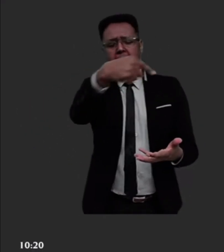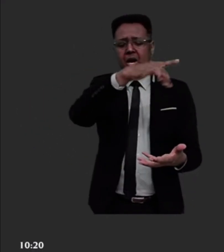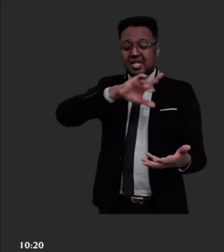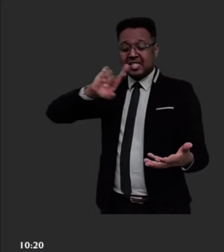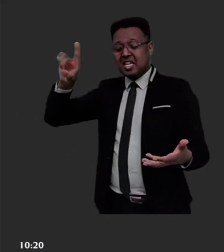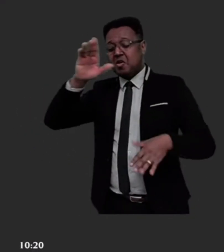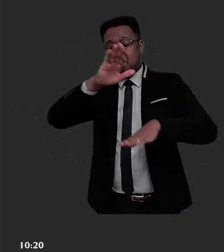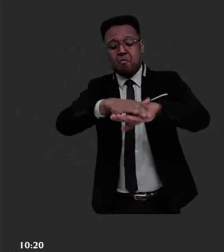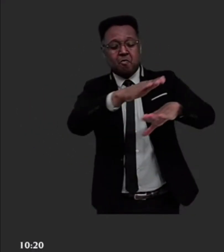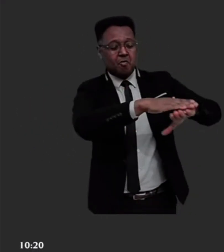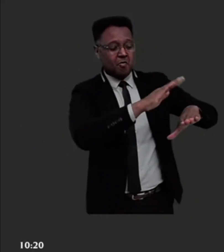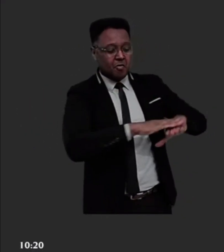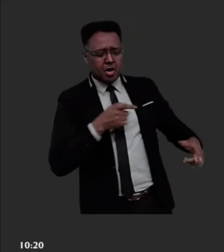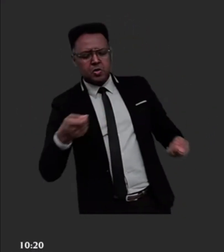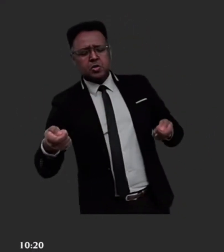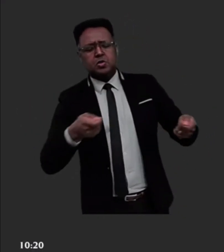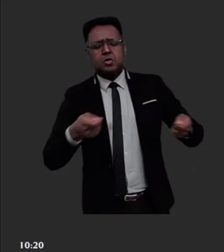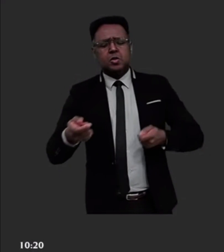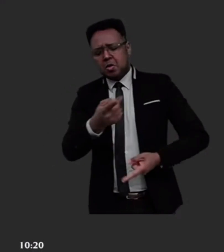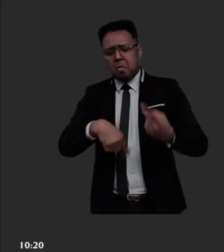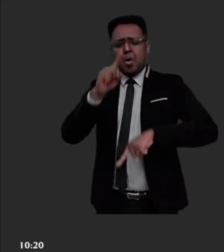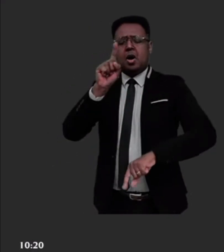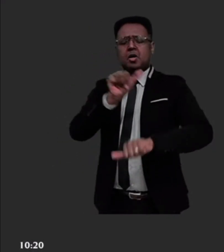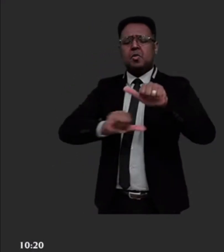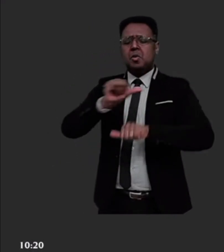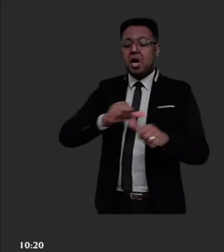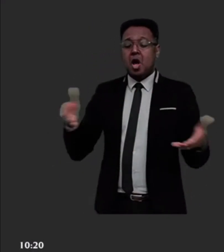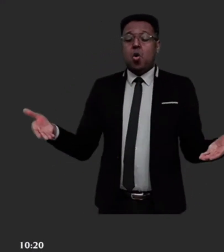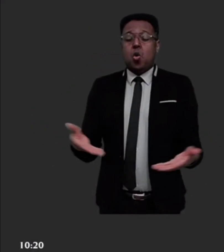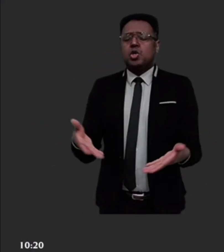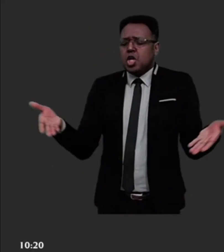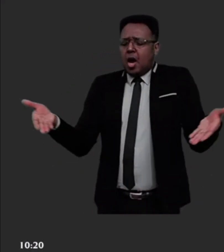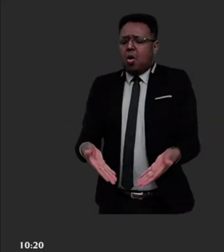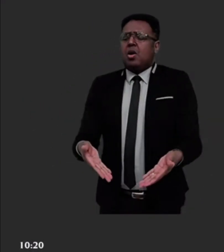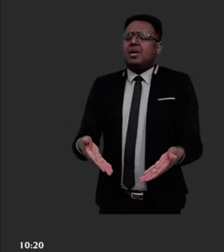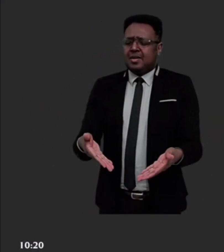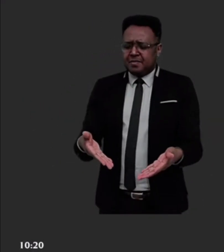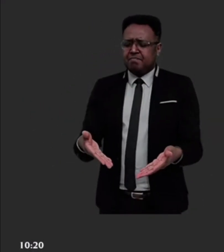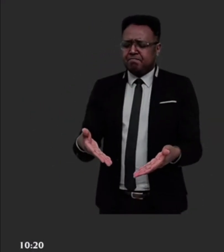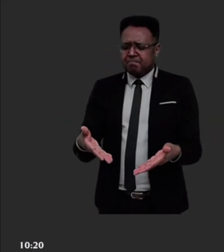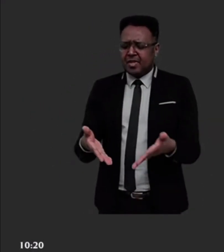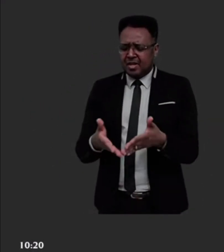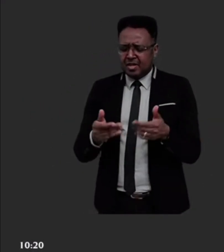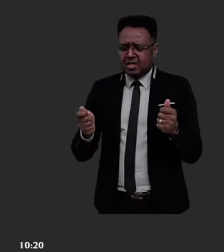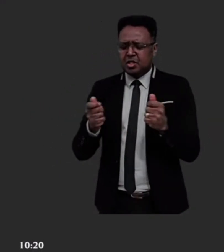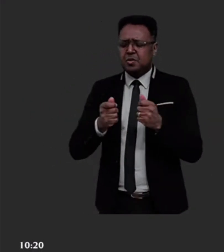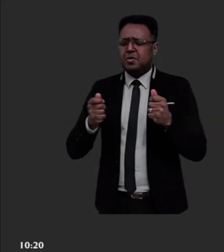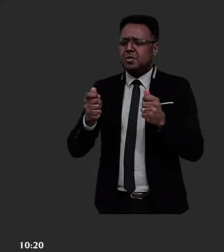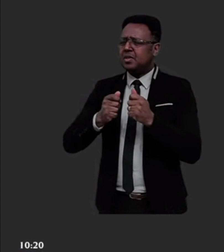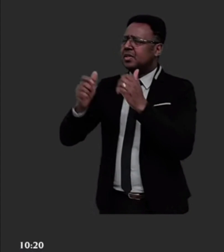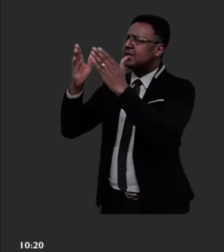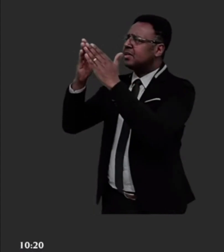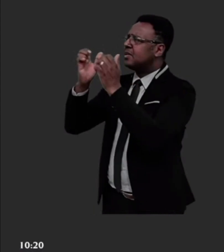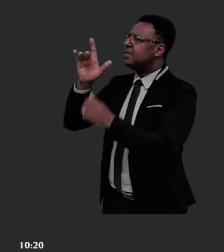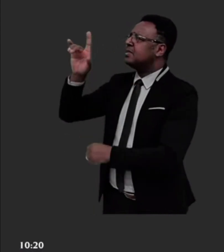fará, aleluia, neste dia, neste lugar, neste momento. Pai amado, queira nos